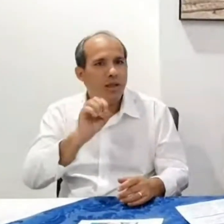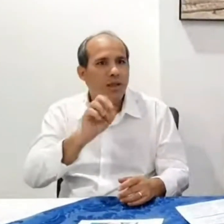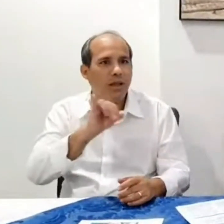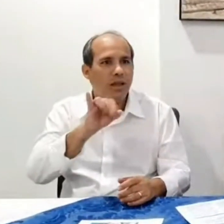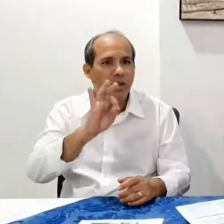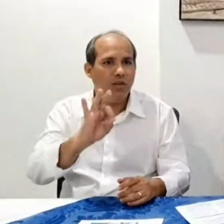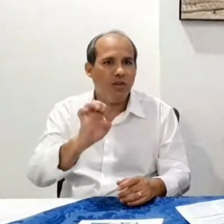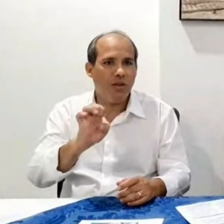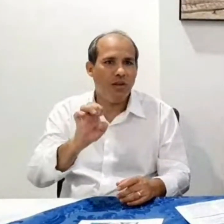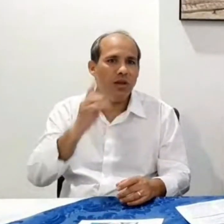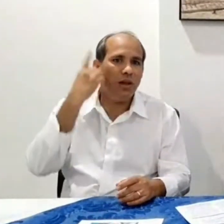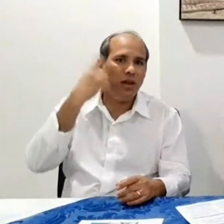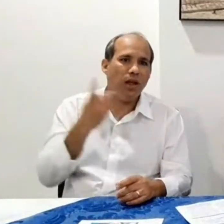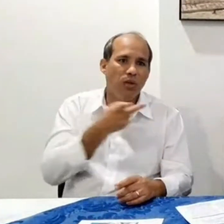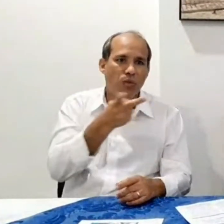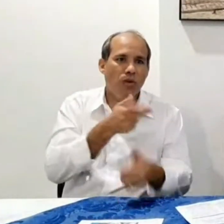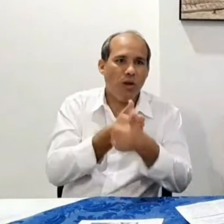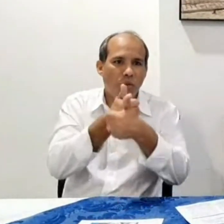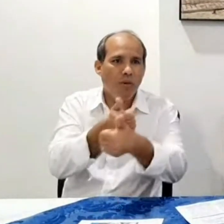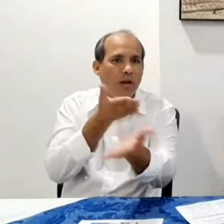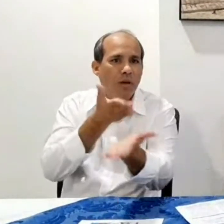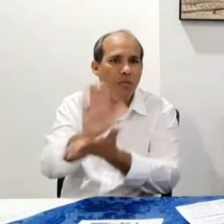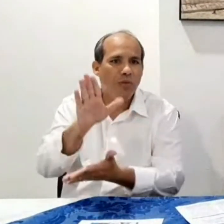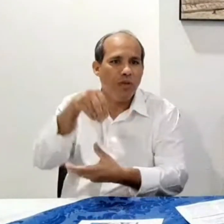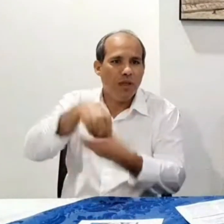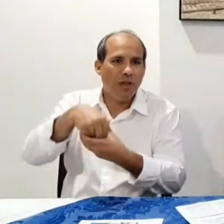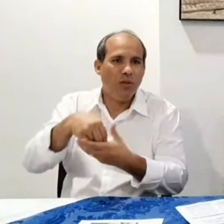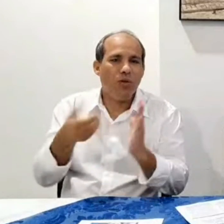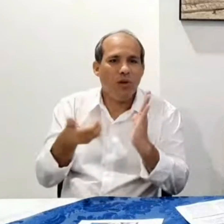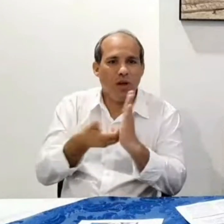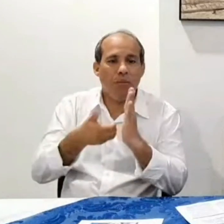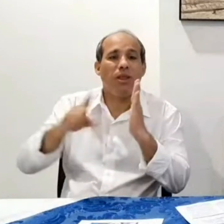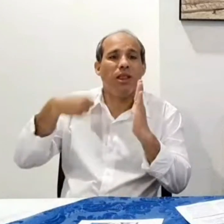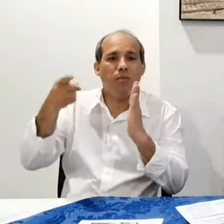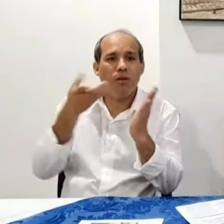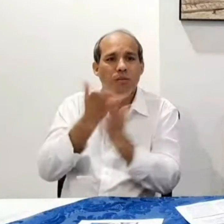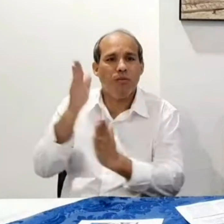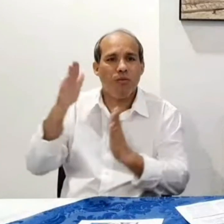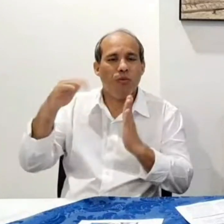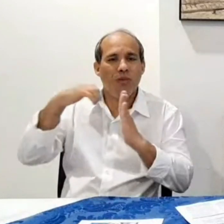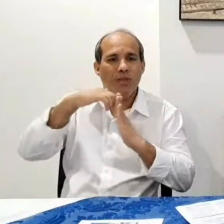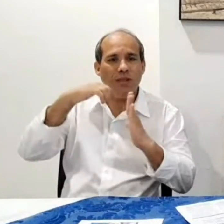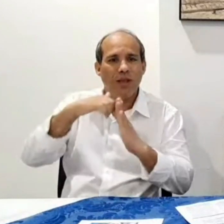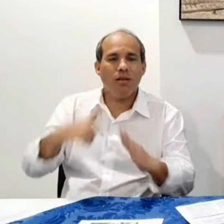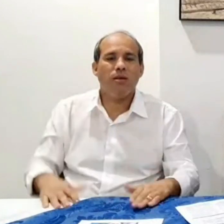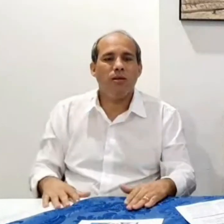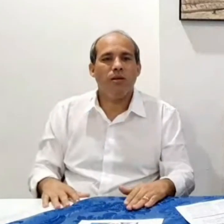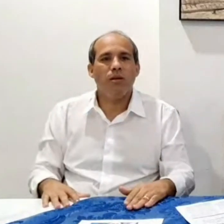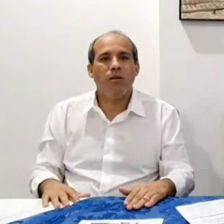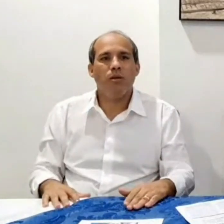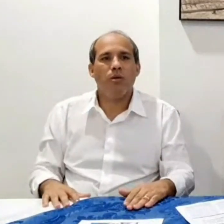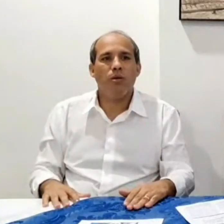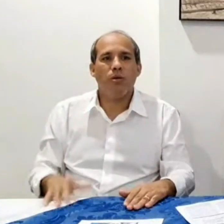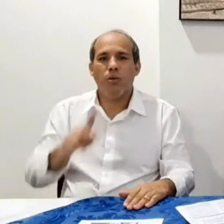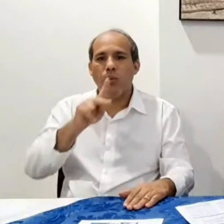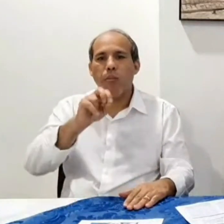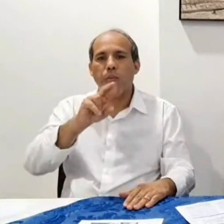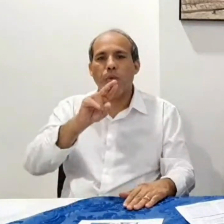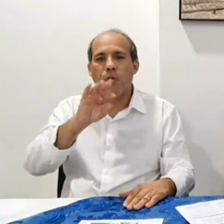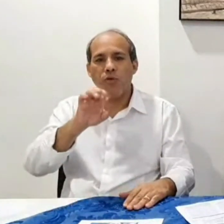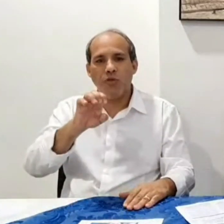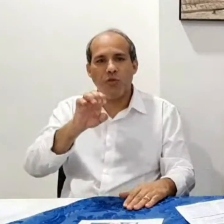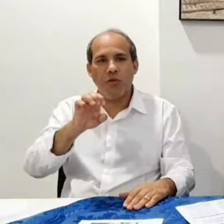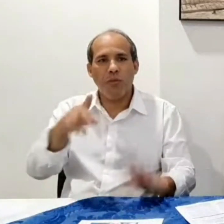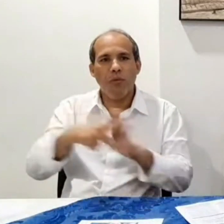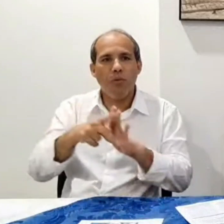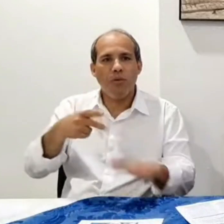nos acompanhando, eles aprovaram no, na Câmara, depois no Senado, a posse, o porte estendido, né?